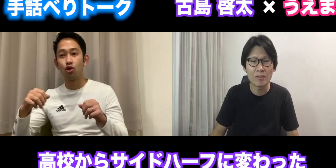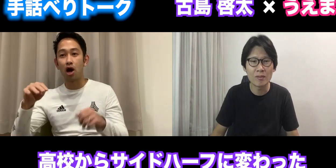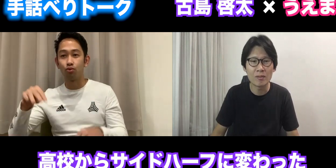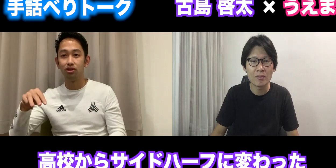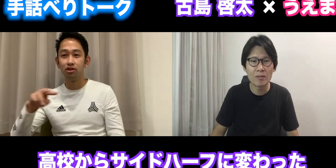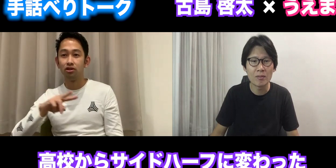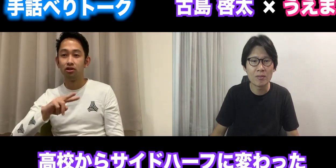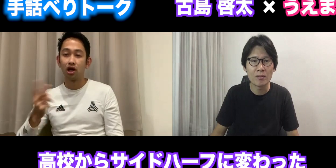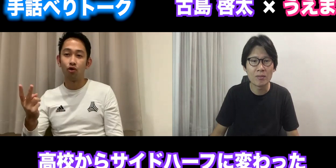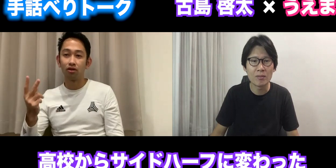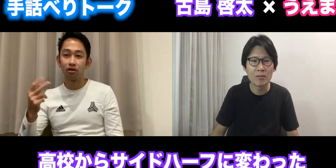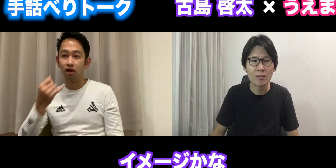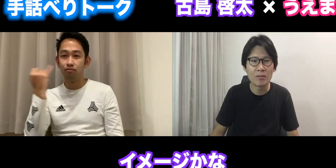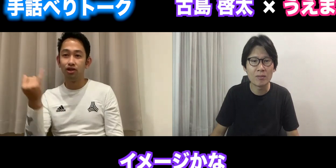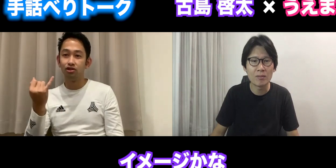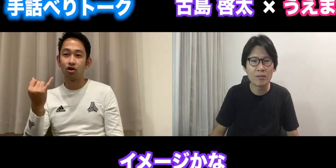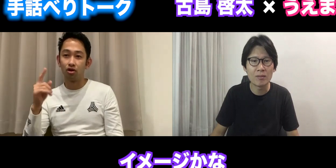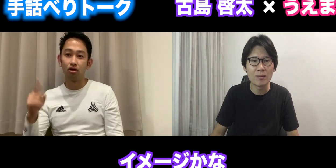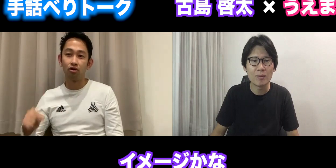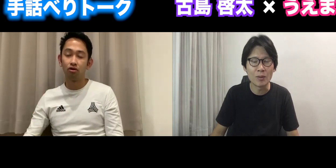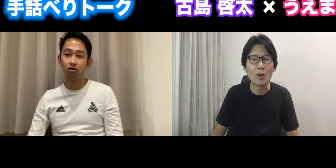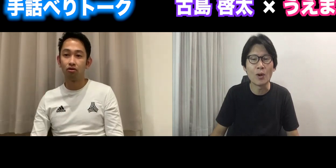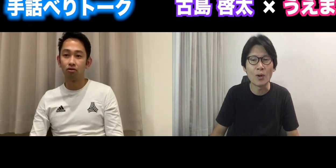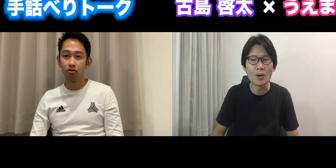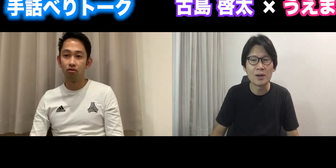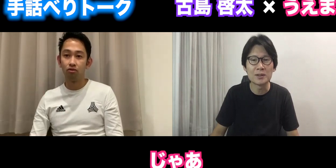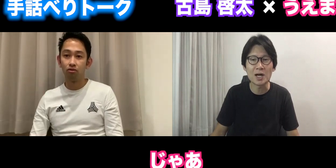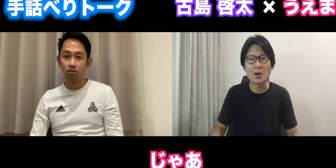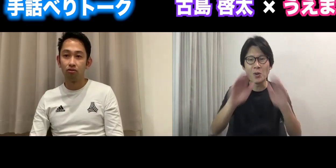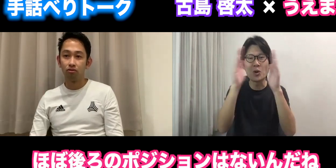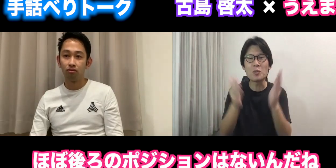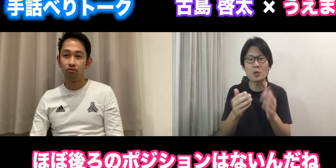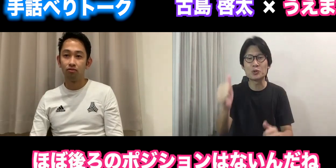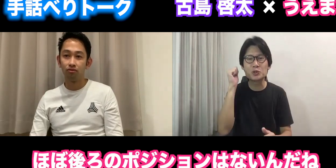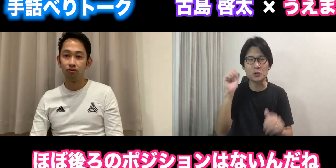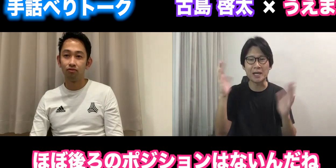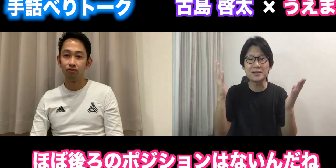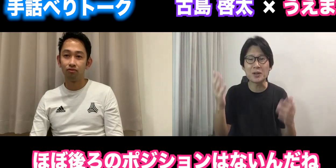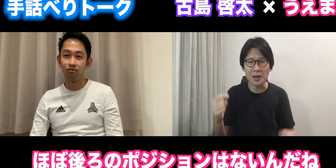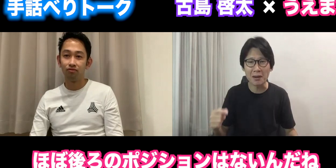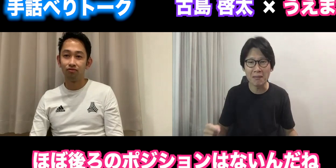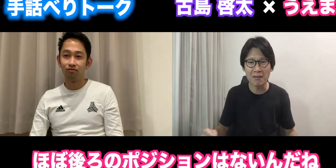版変わった身近な桜じゃぁ後むしろないんだけ